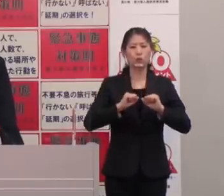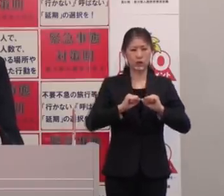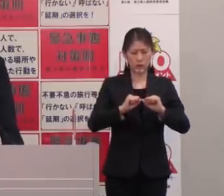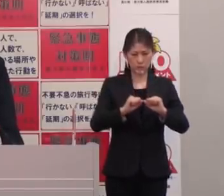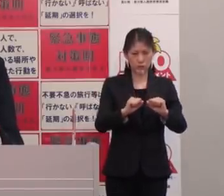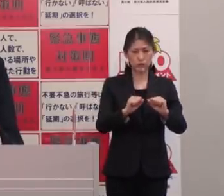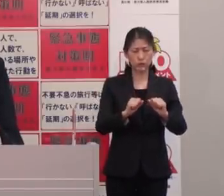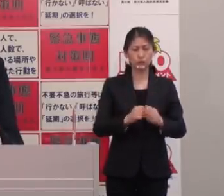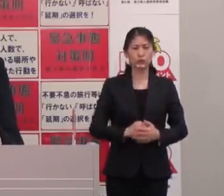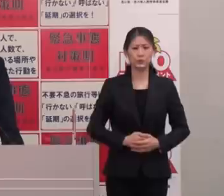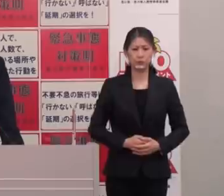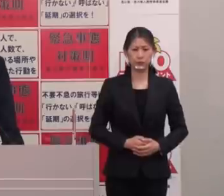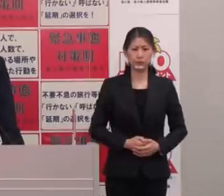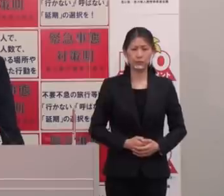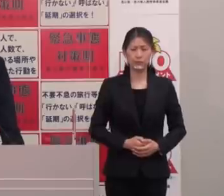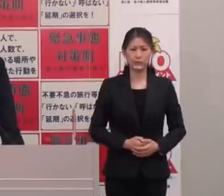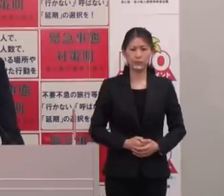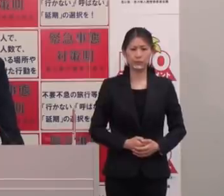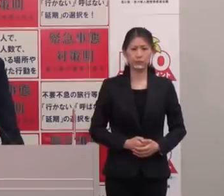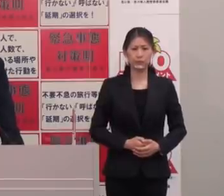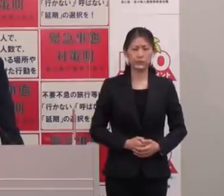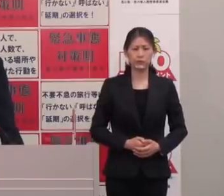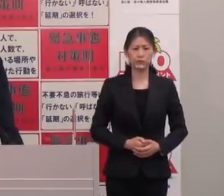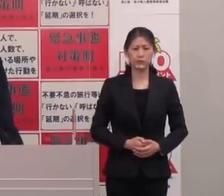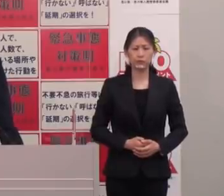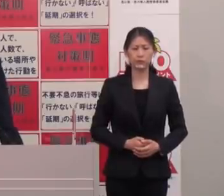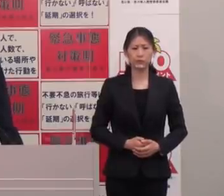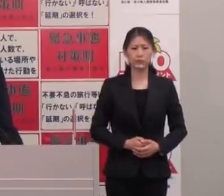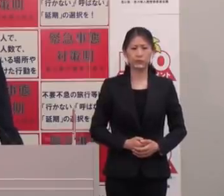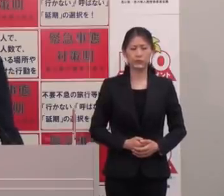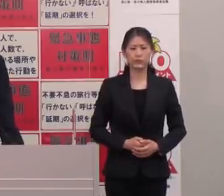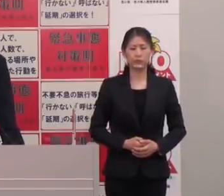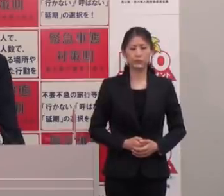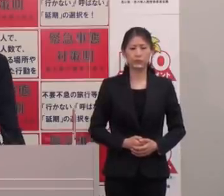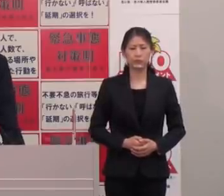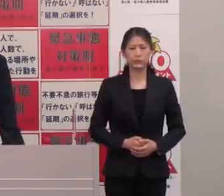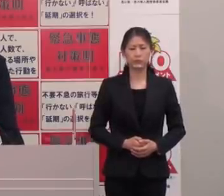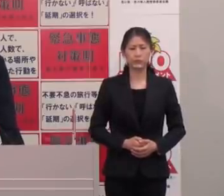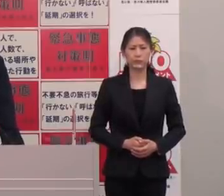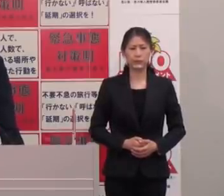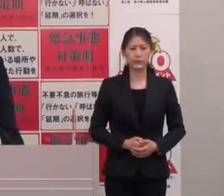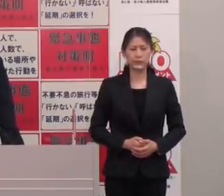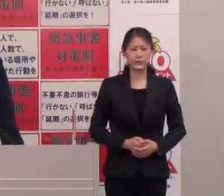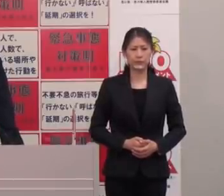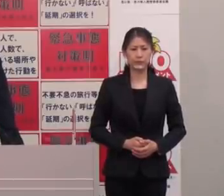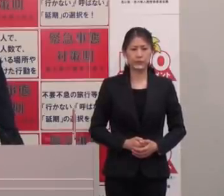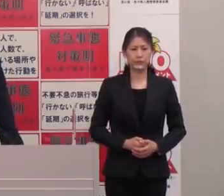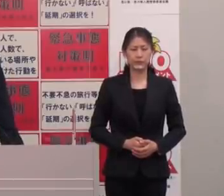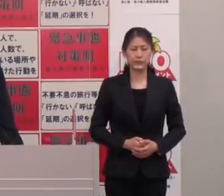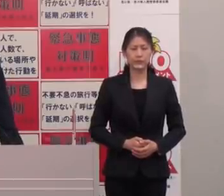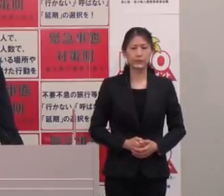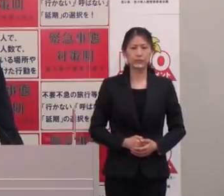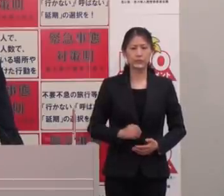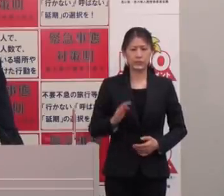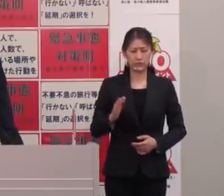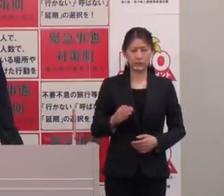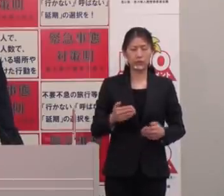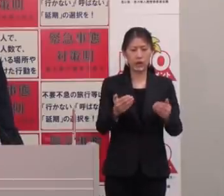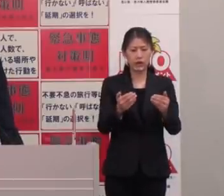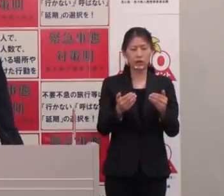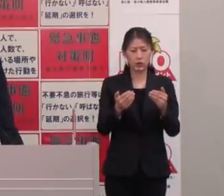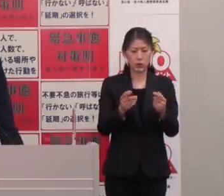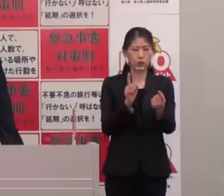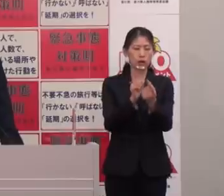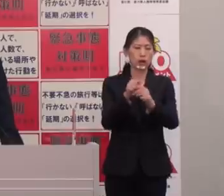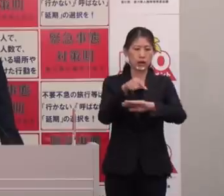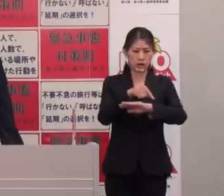応できるように、県としても検討を進めていかなければならないと考えております。いずれにせよ必要な対策に